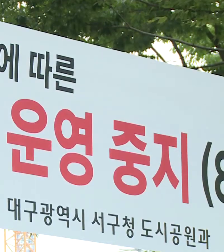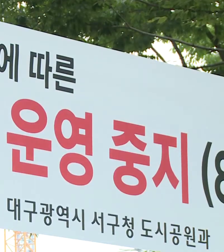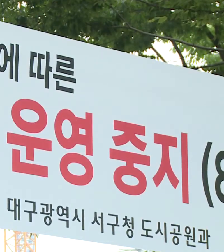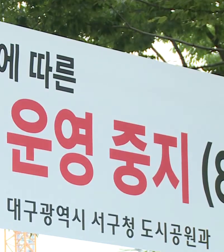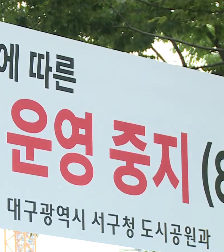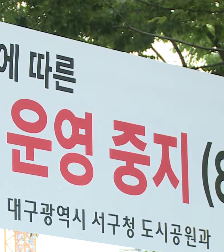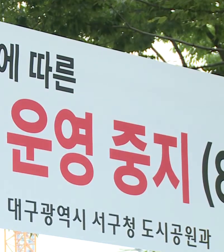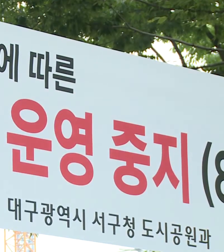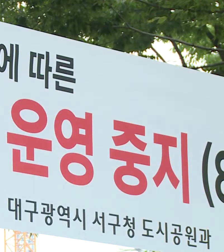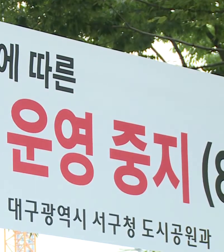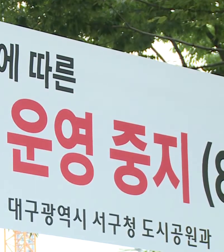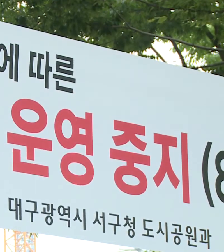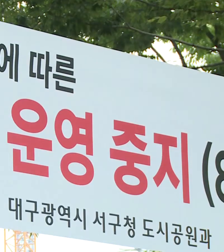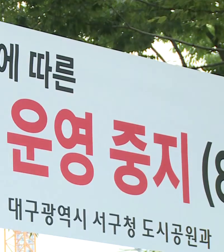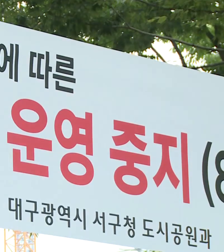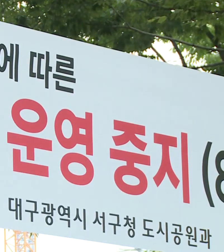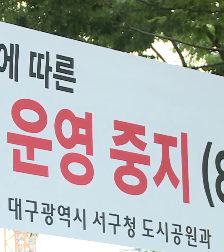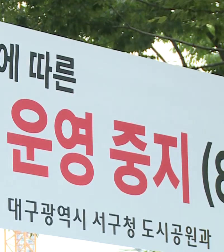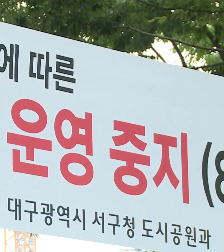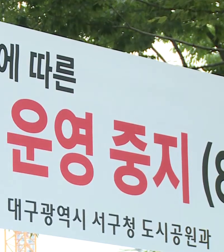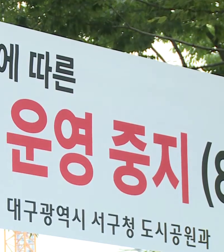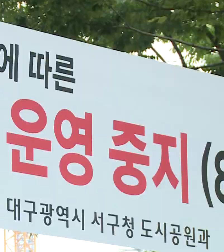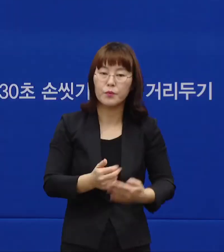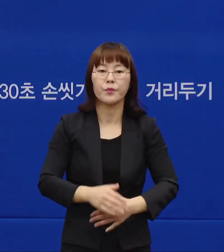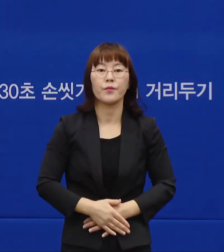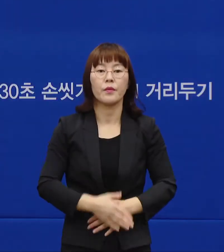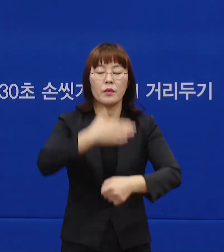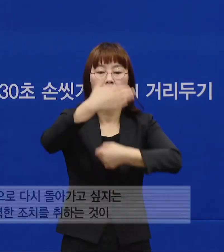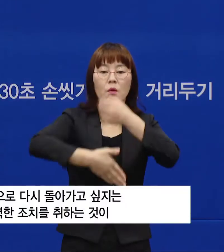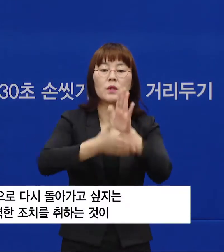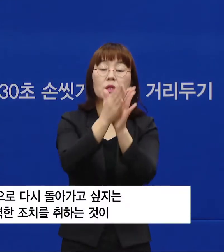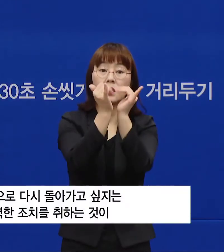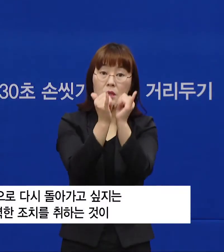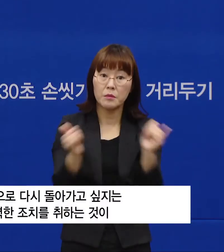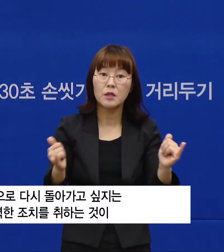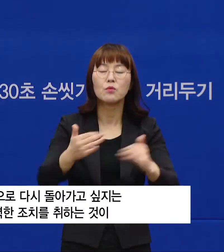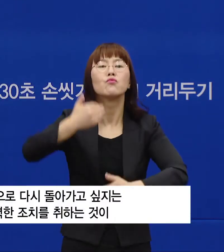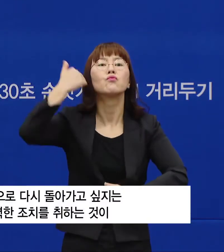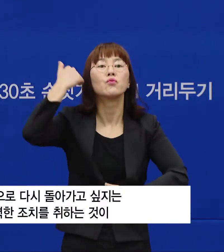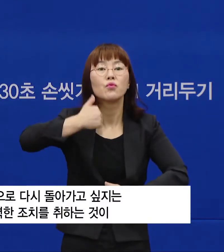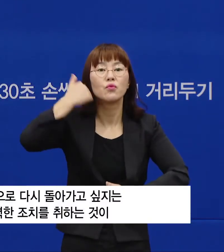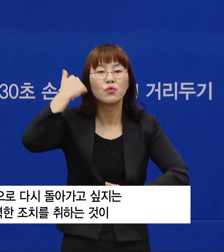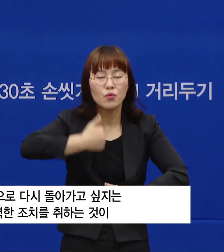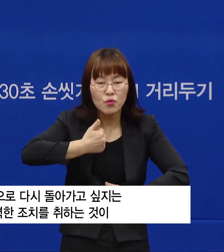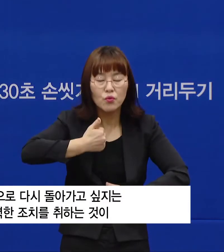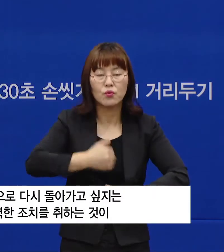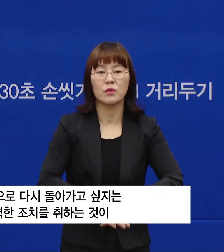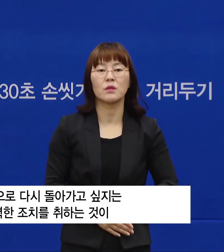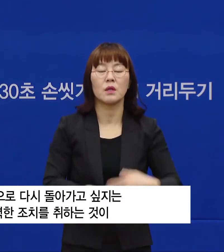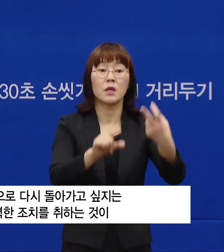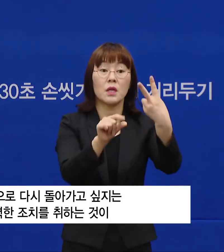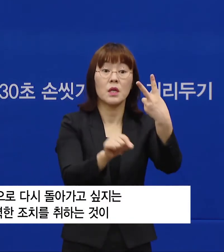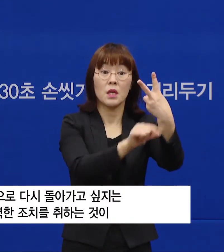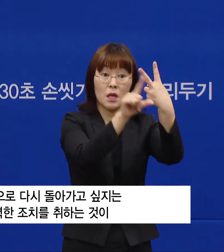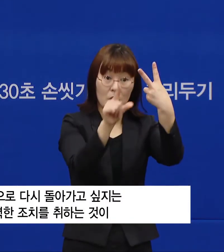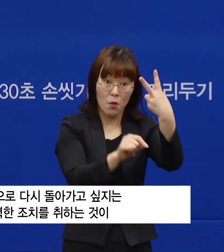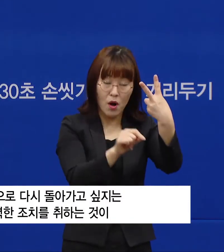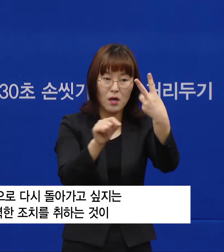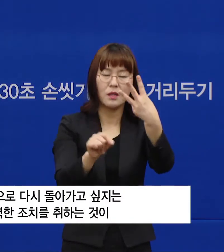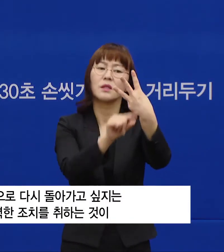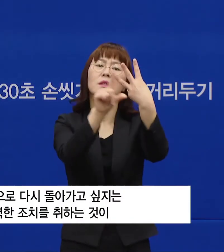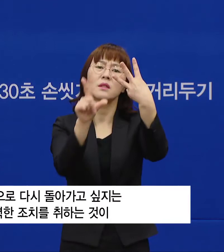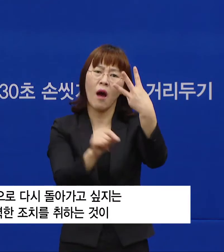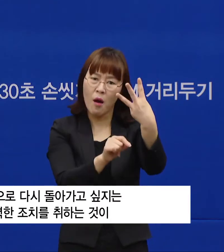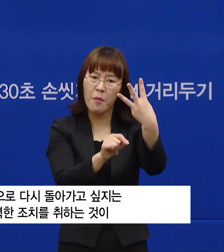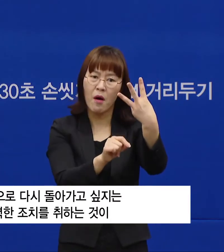상황을 본 뒤 연장 여부를 결정할 예정입니다. 대구 시민 어느 누구도 지난 2월, 3월의